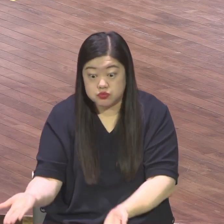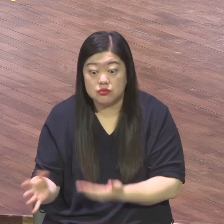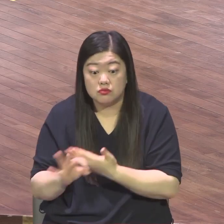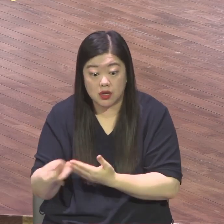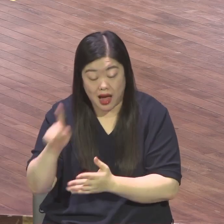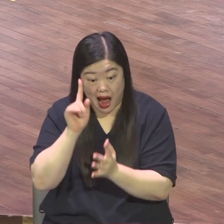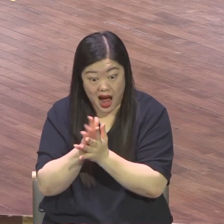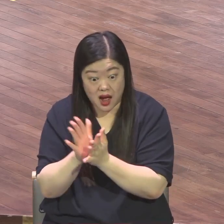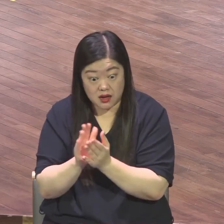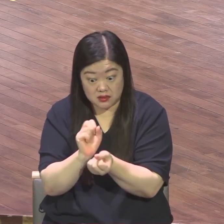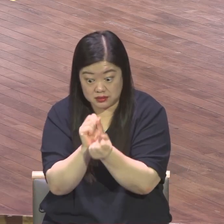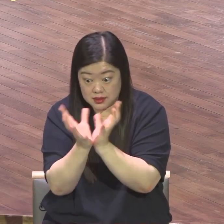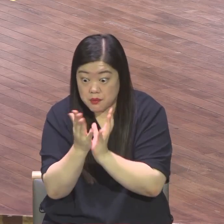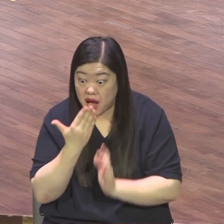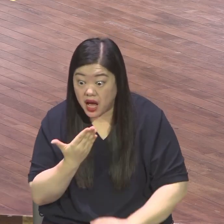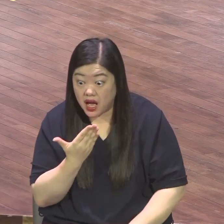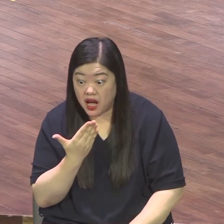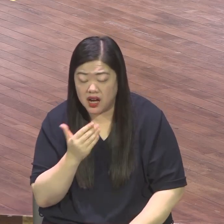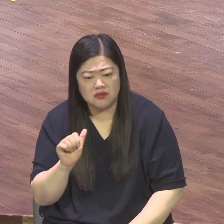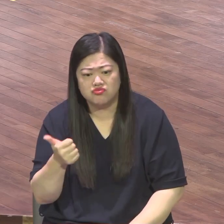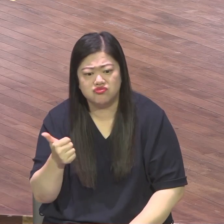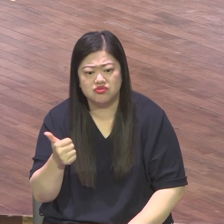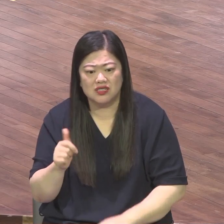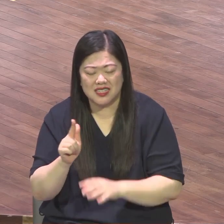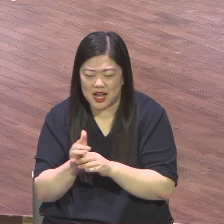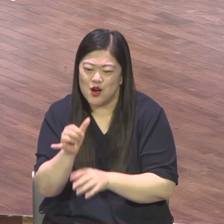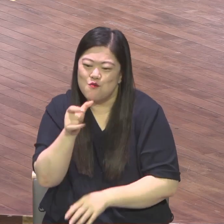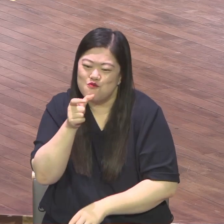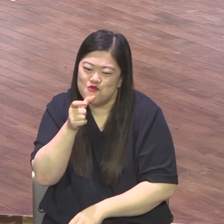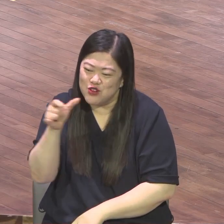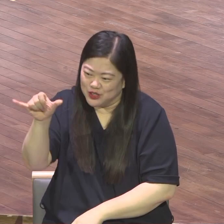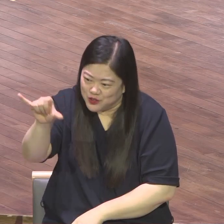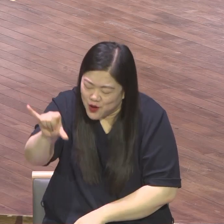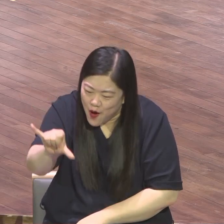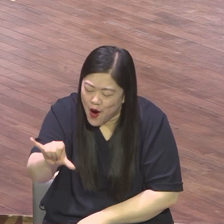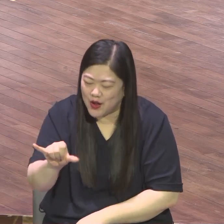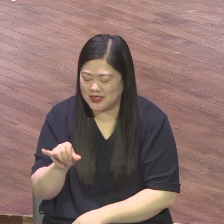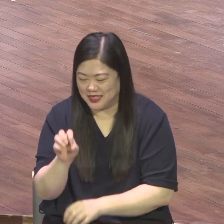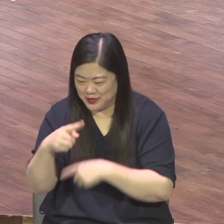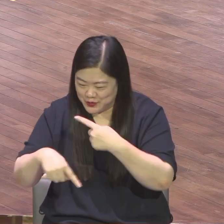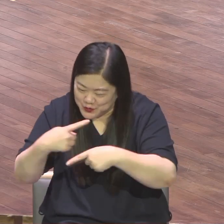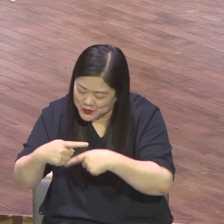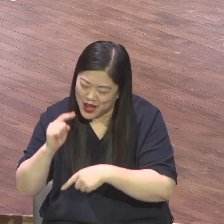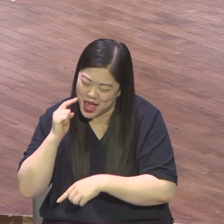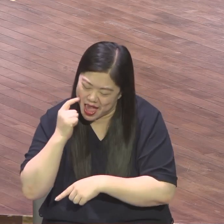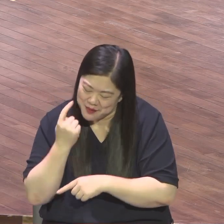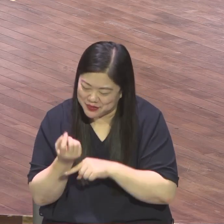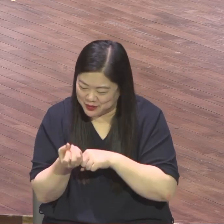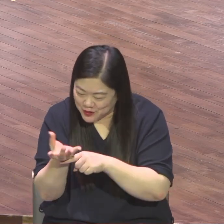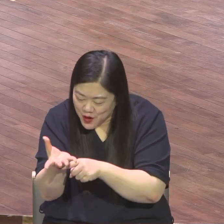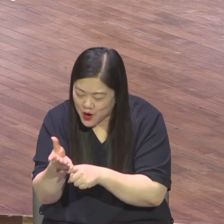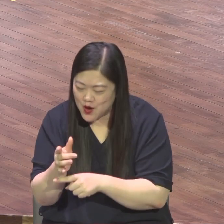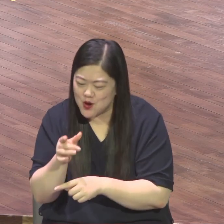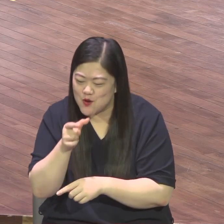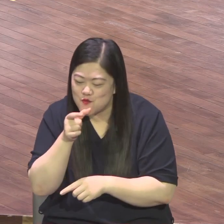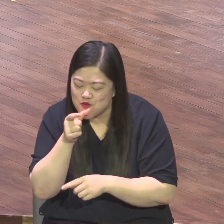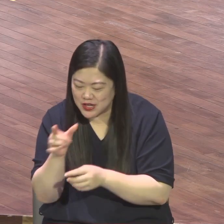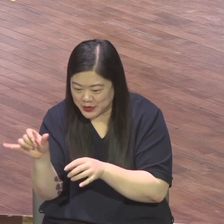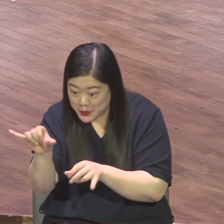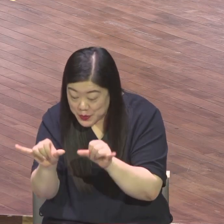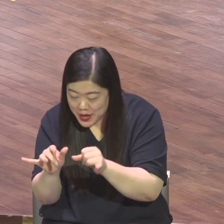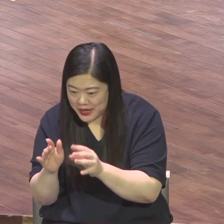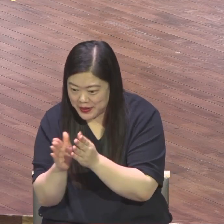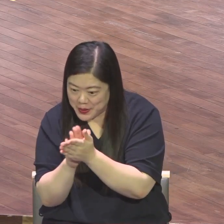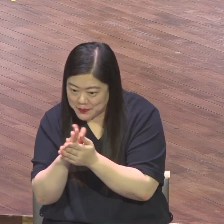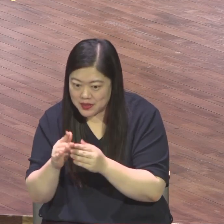죽어요. 사랑과 정성을 쏟았어. 그래야 제대로 자라요. 좀 이렇게